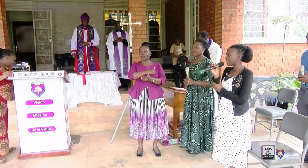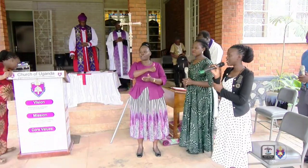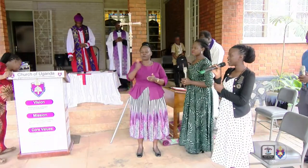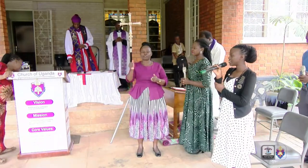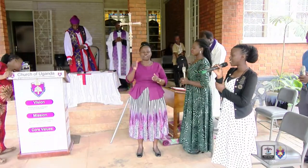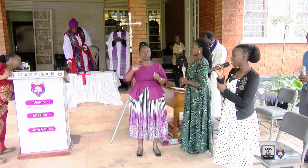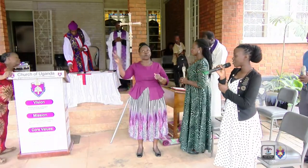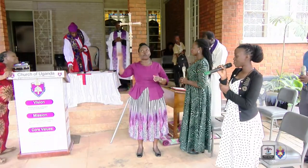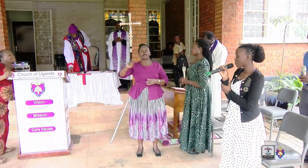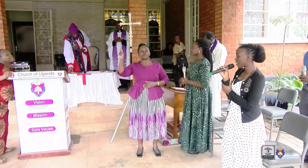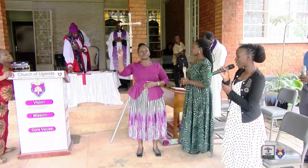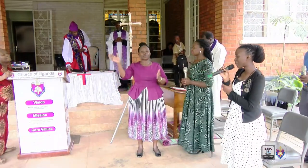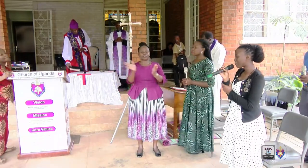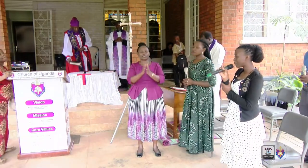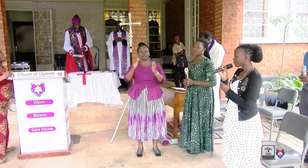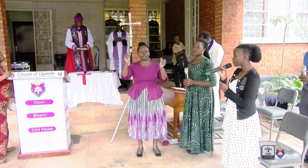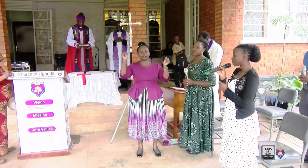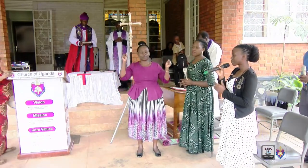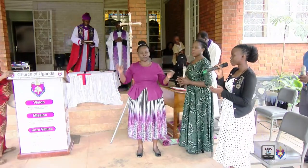yamufaanana aleluya